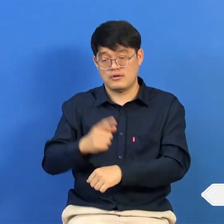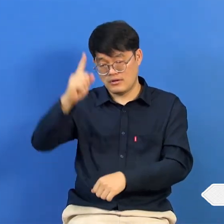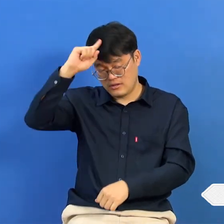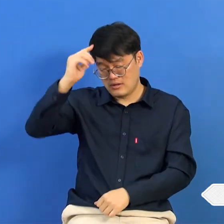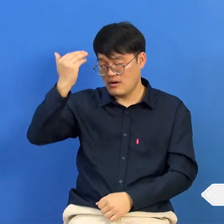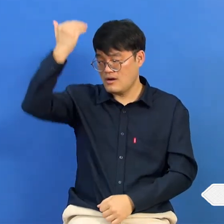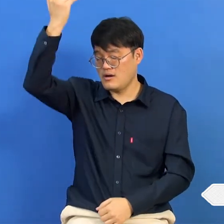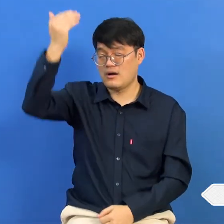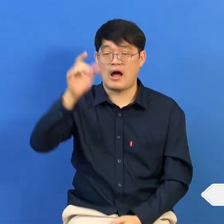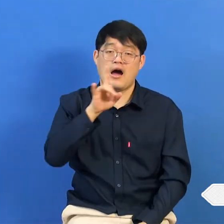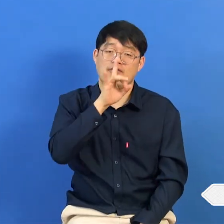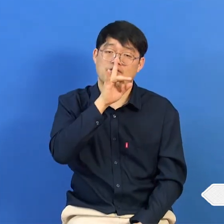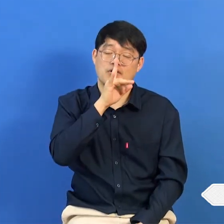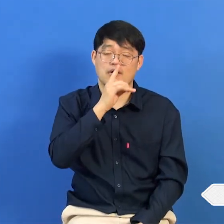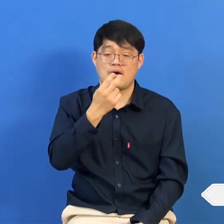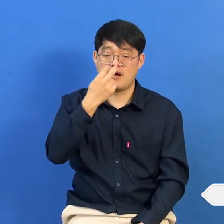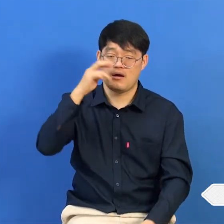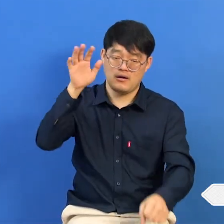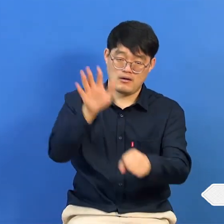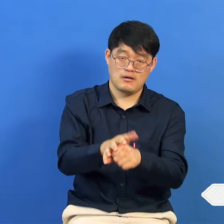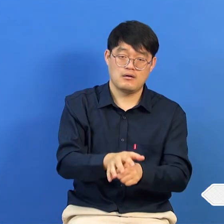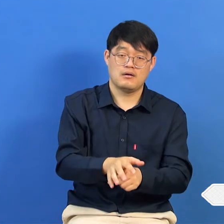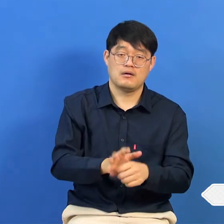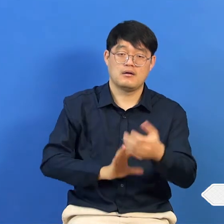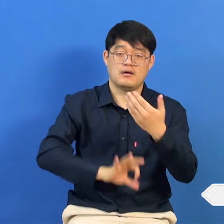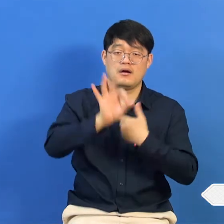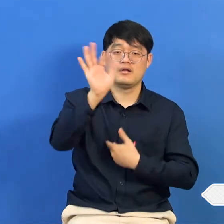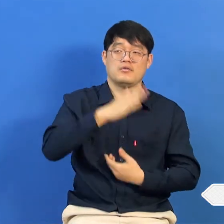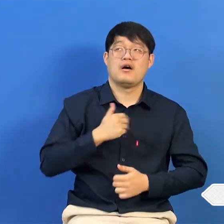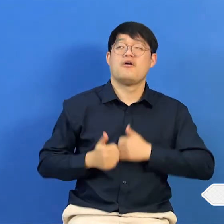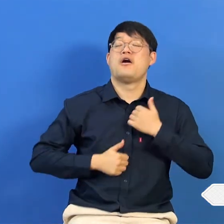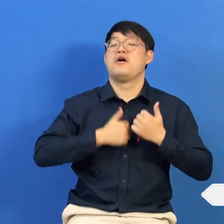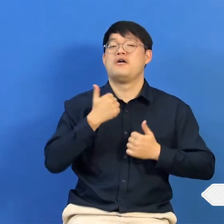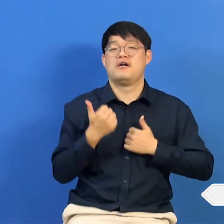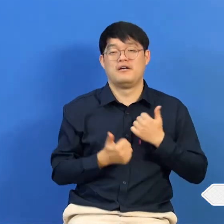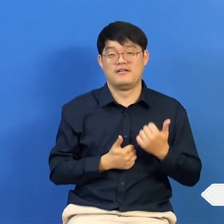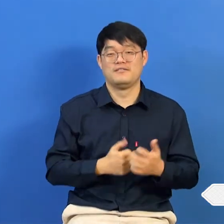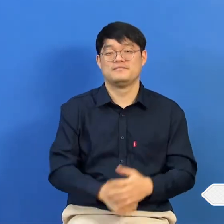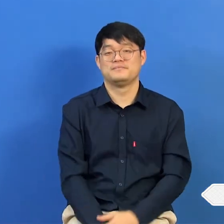있습니까? 아침부터 갑자기 성질이 나네.